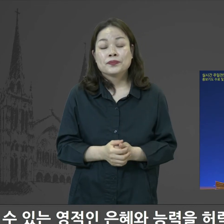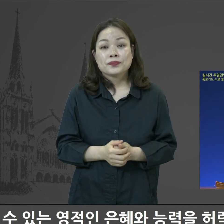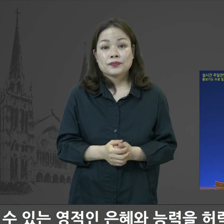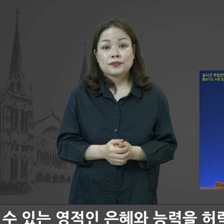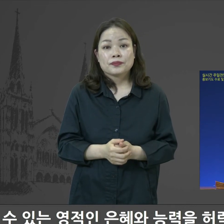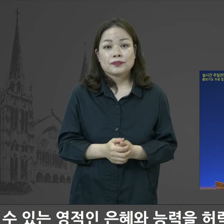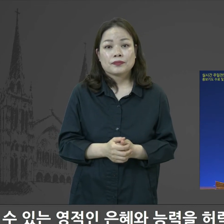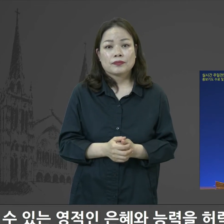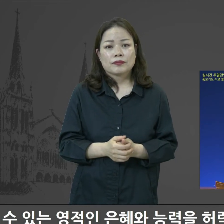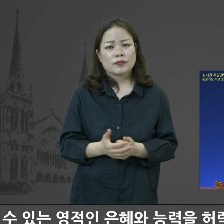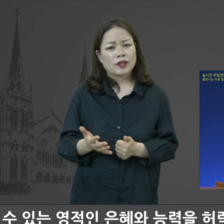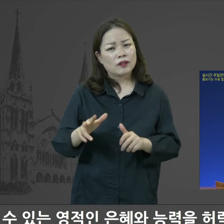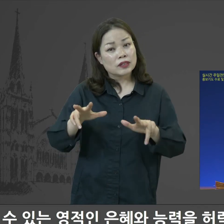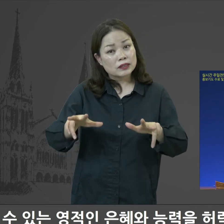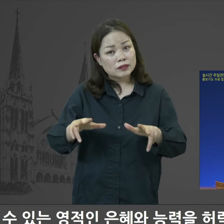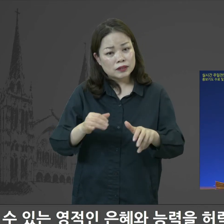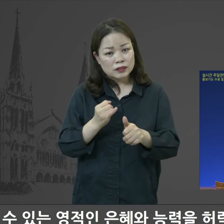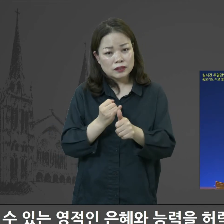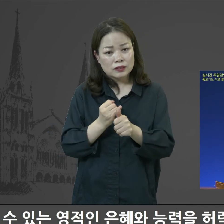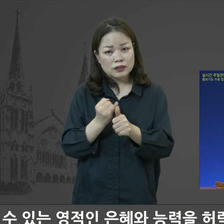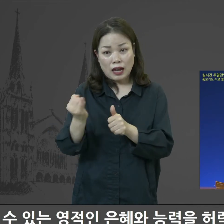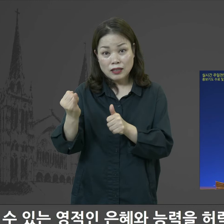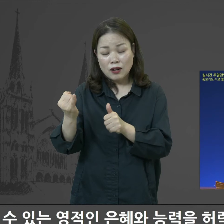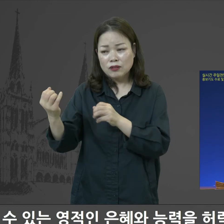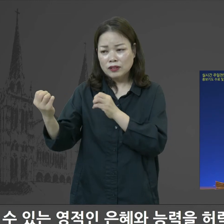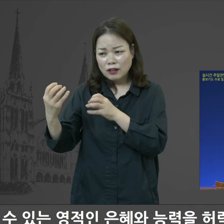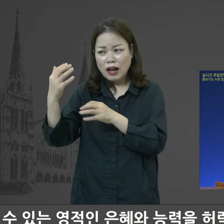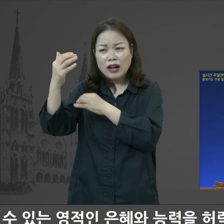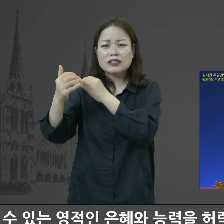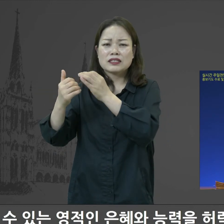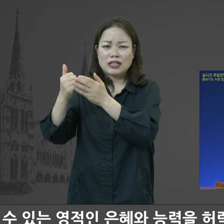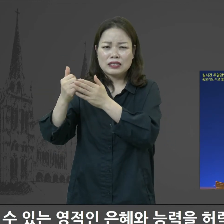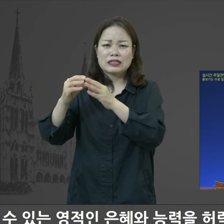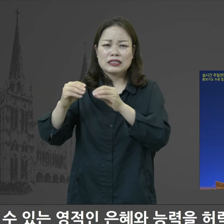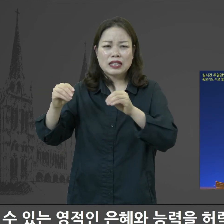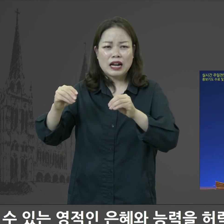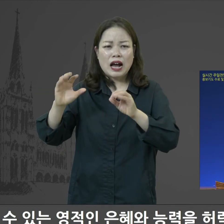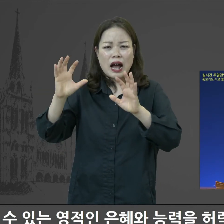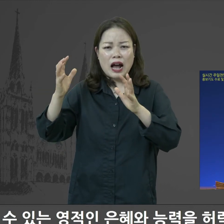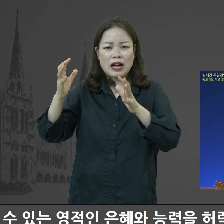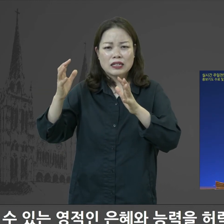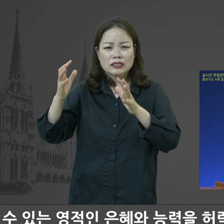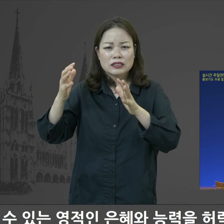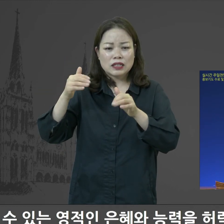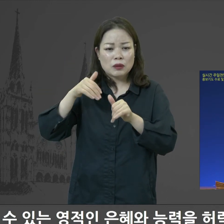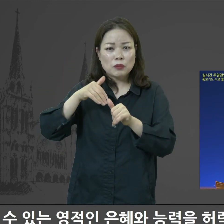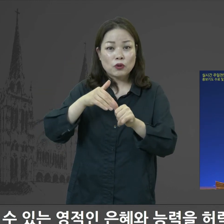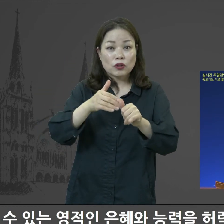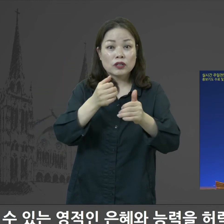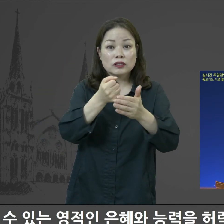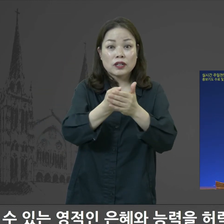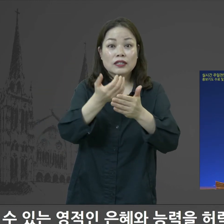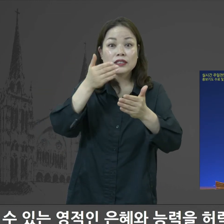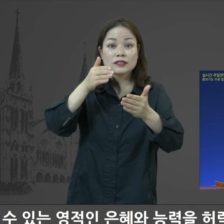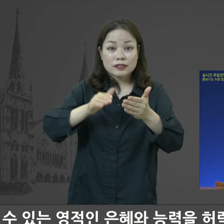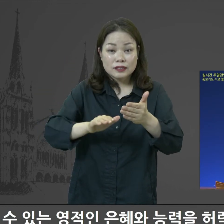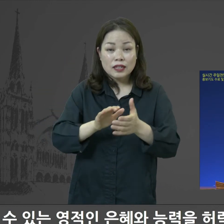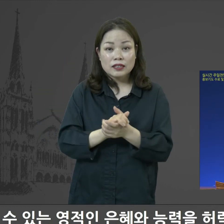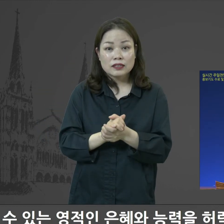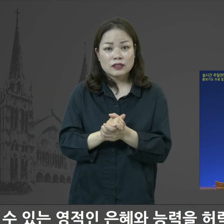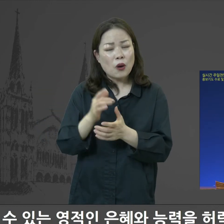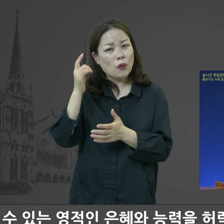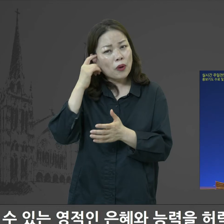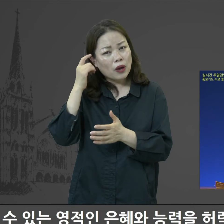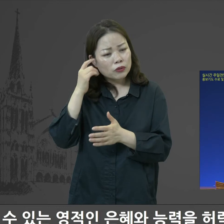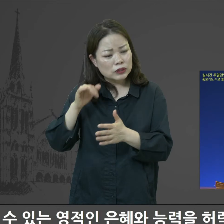근데 지금 아내하고도 그런 이야기를 합니다. 하나님께서 이 땅에 한 아이를 보내기로 결정하셨는데 그때는